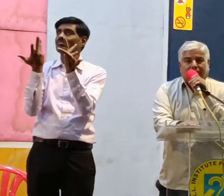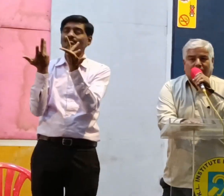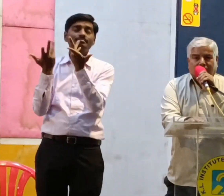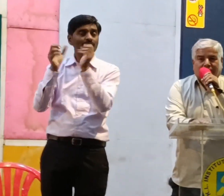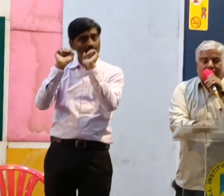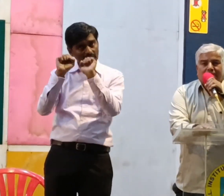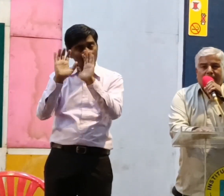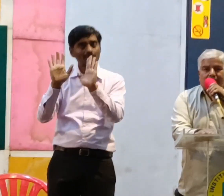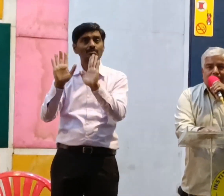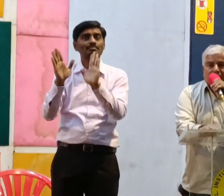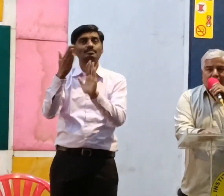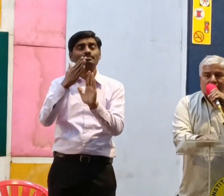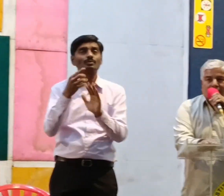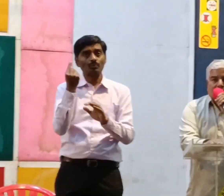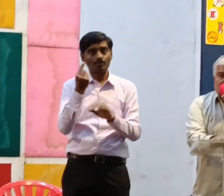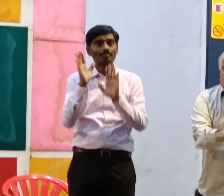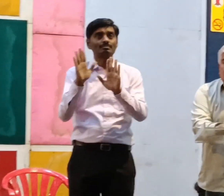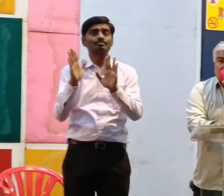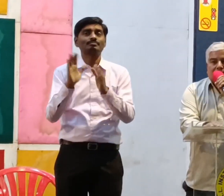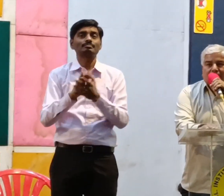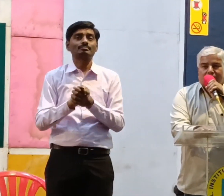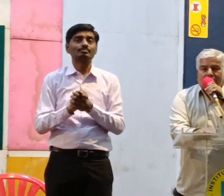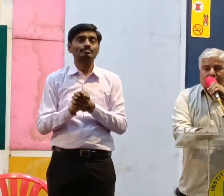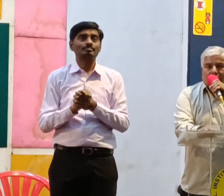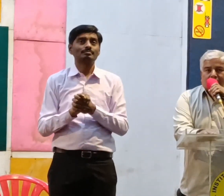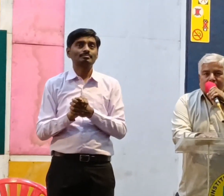સદુપયોગ કરવાનો હોય છે એટલે